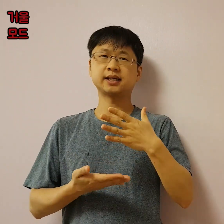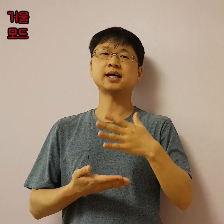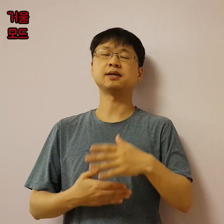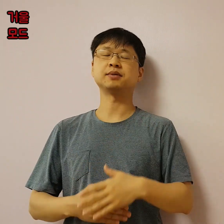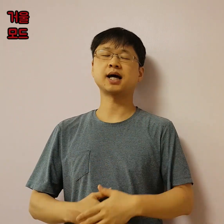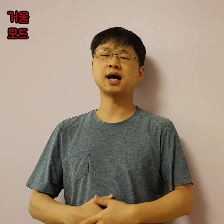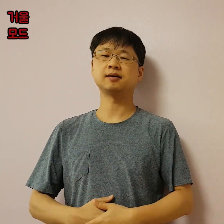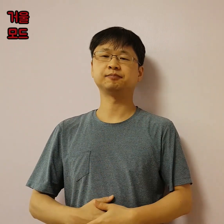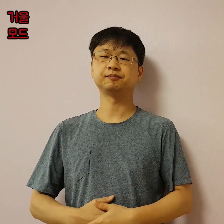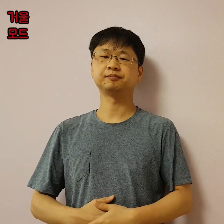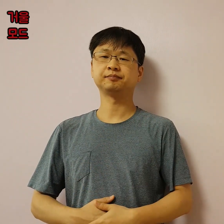재산입니다.